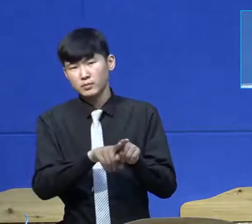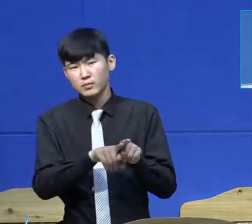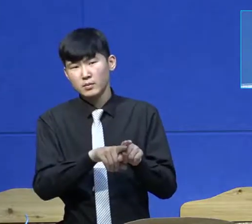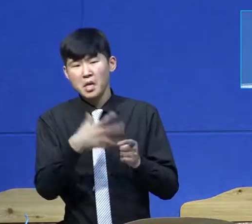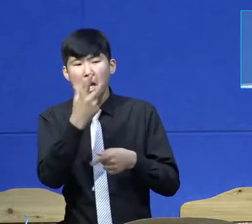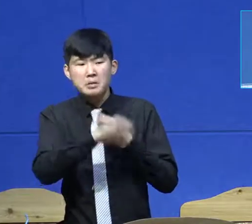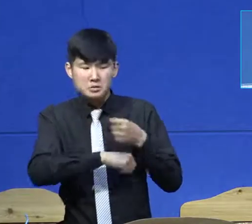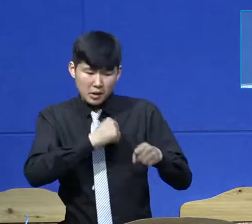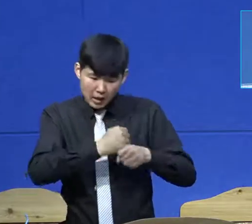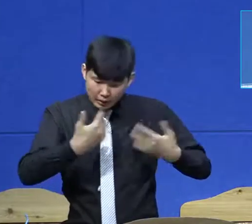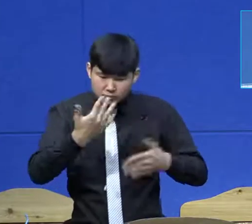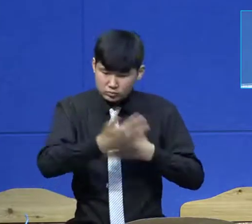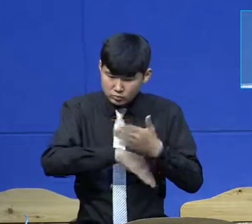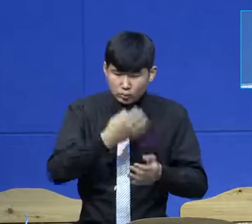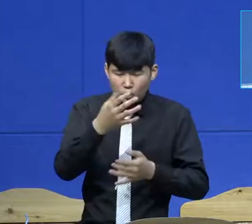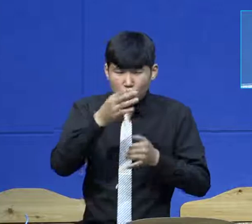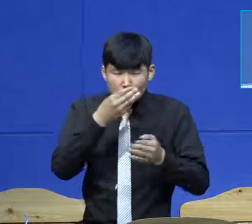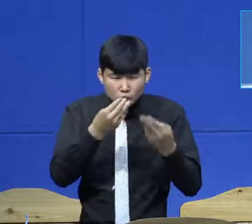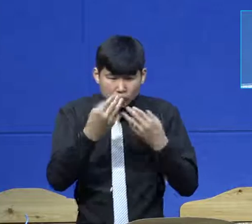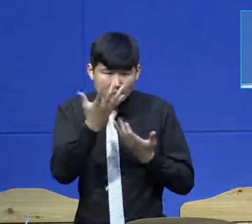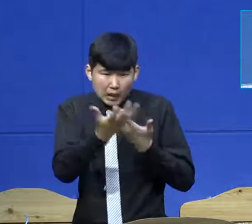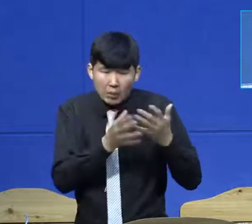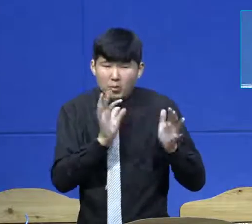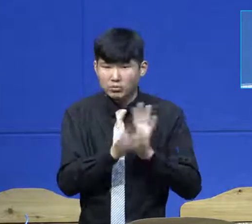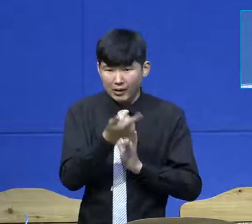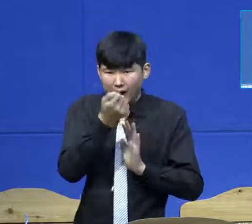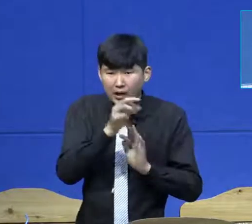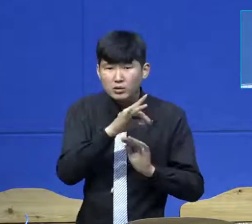жил амьдарч байгаа шүүгдэд там руу явах юм биш үү тэр хүмүүс гал руу?